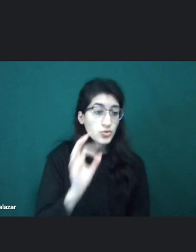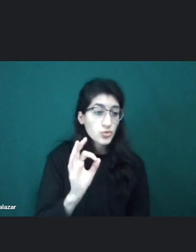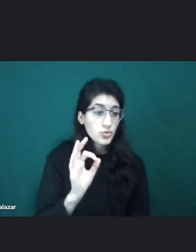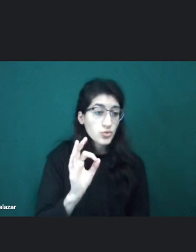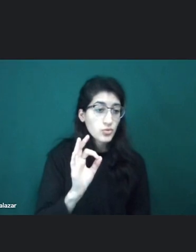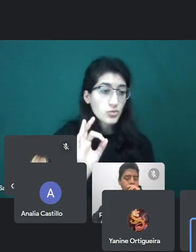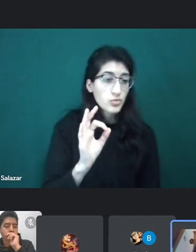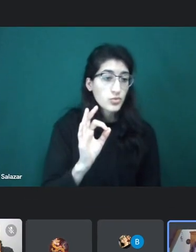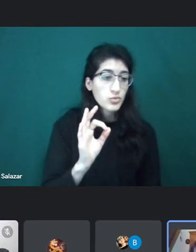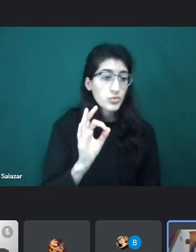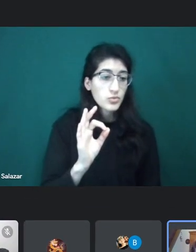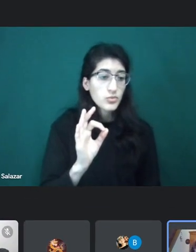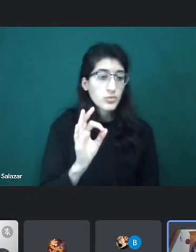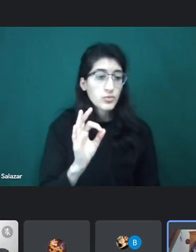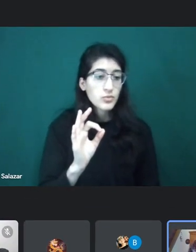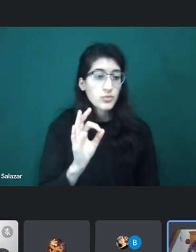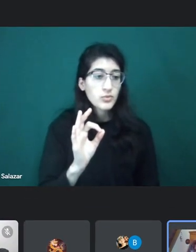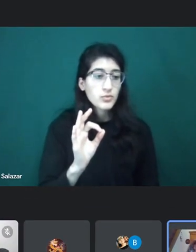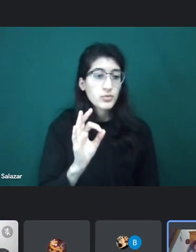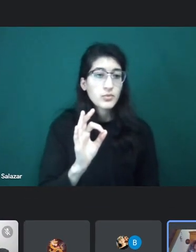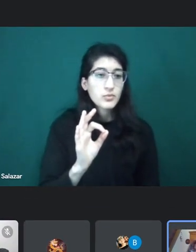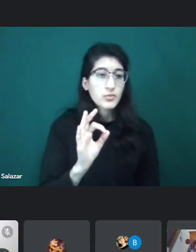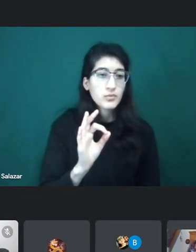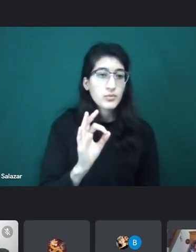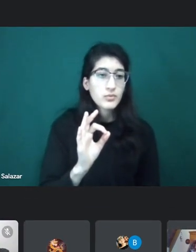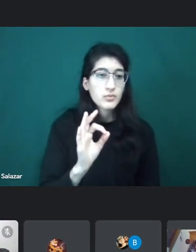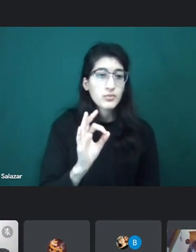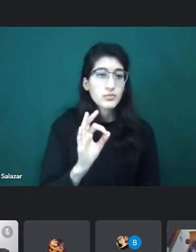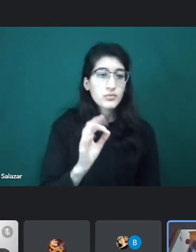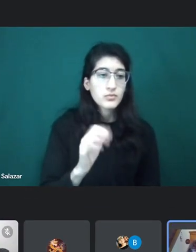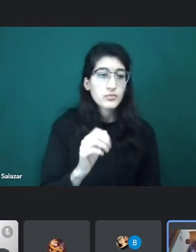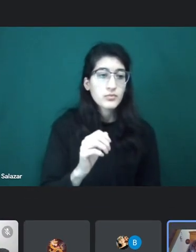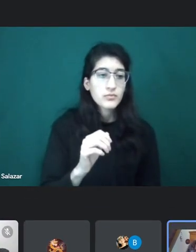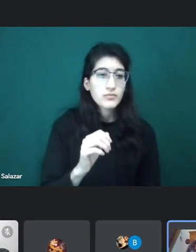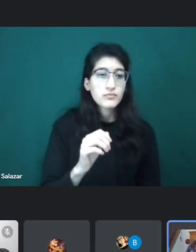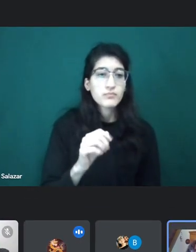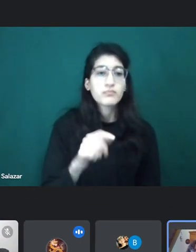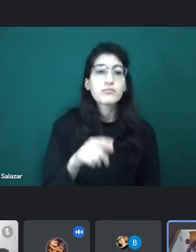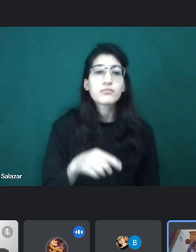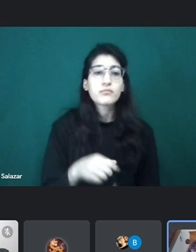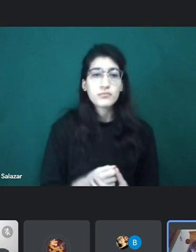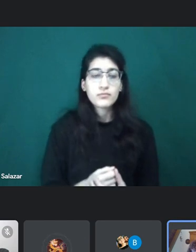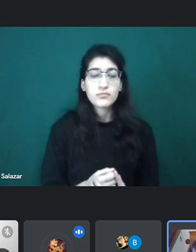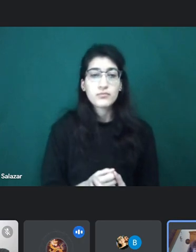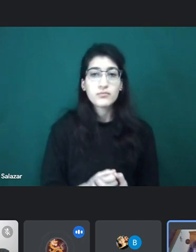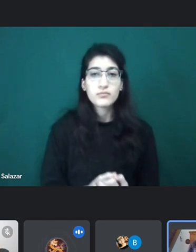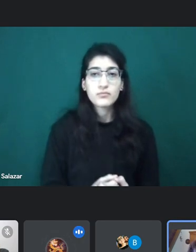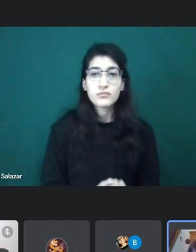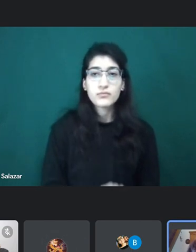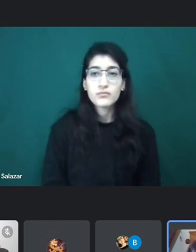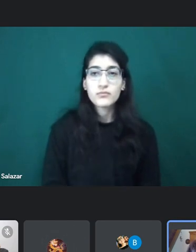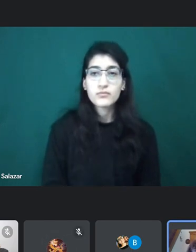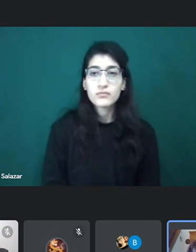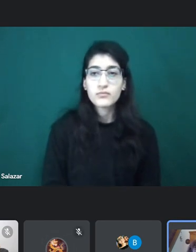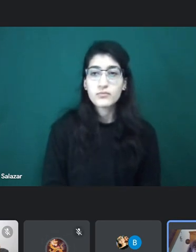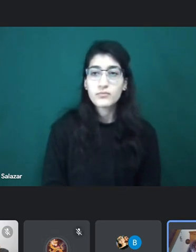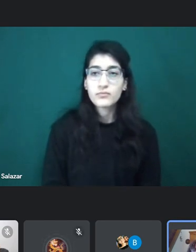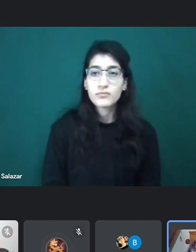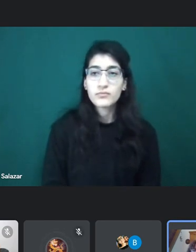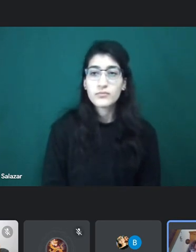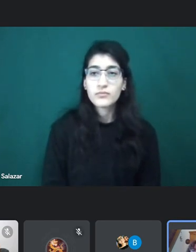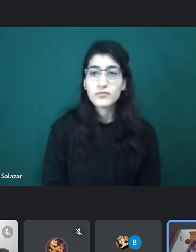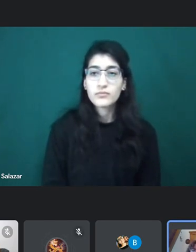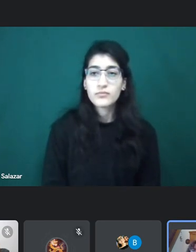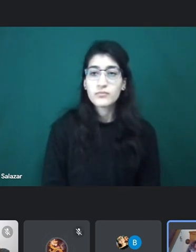parecido a must, o sea, le pongo acá con esta diferencia. Must es debe, indica